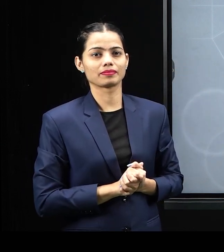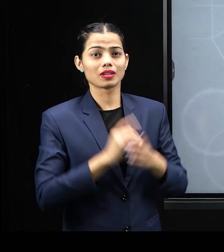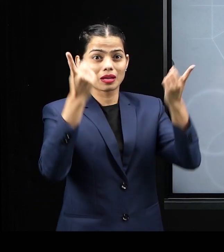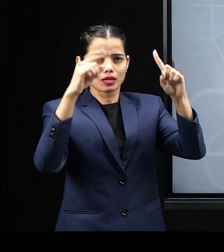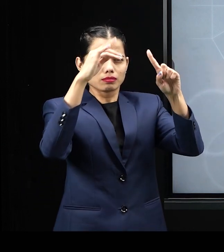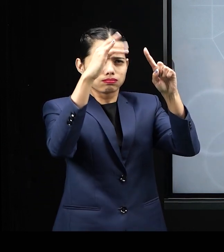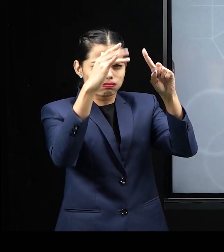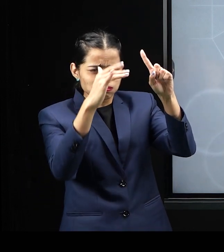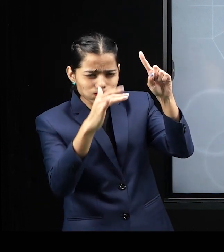ಶೇಷ.